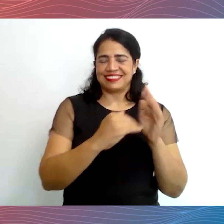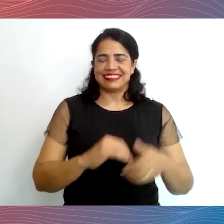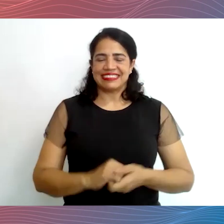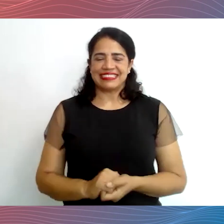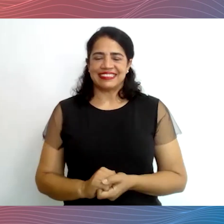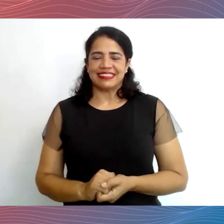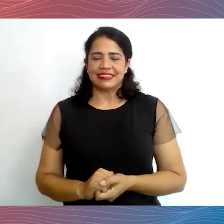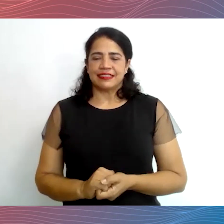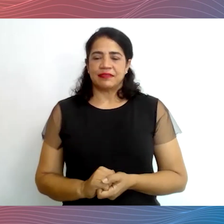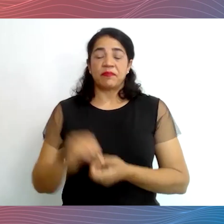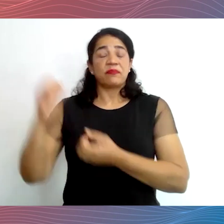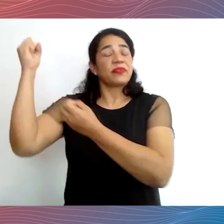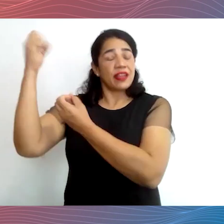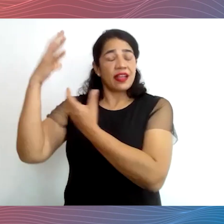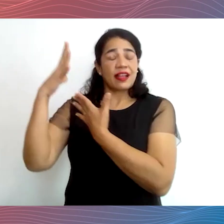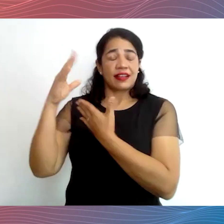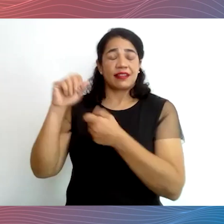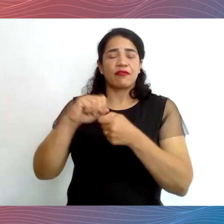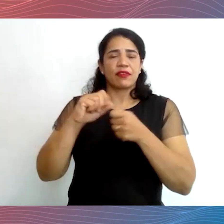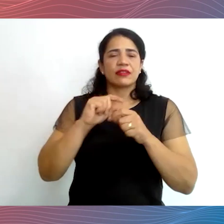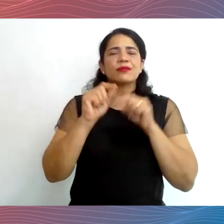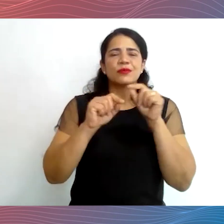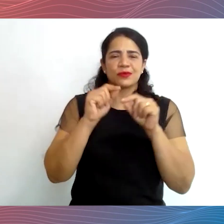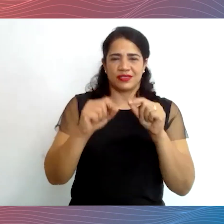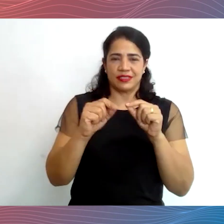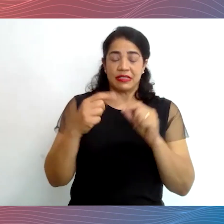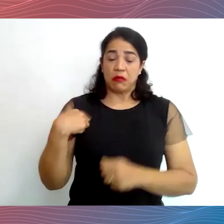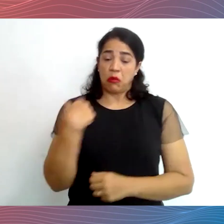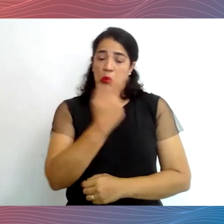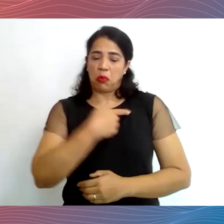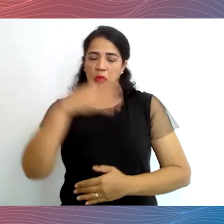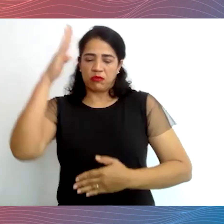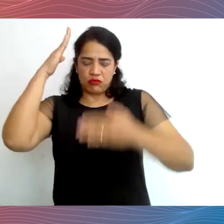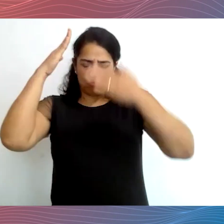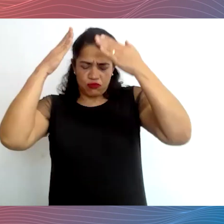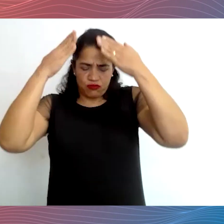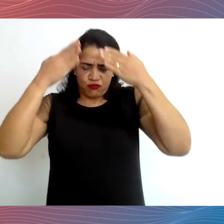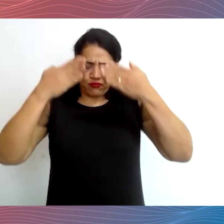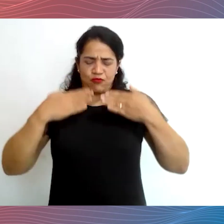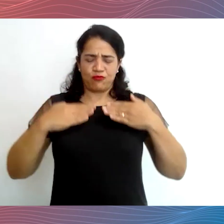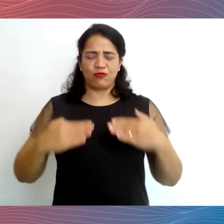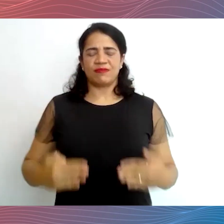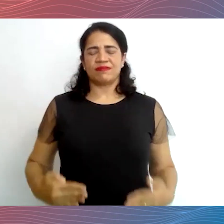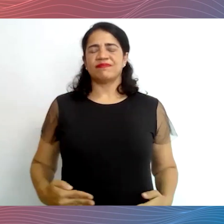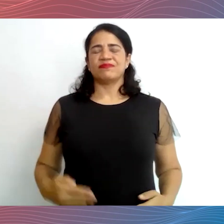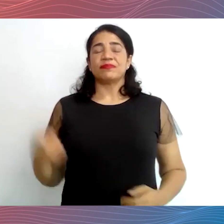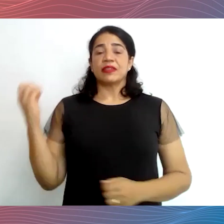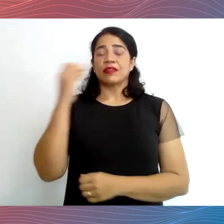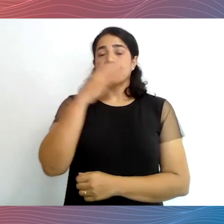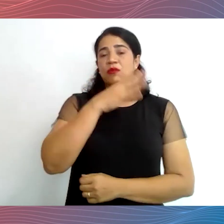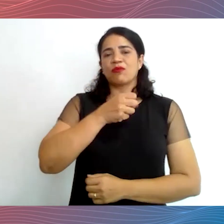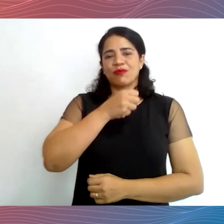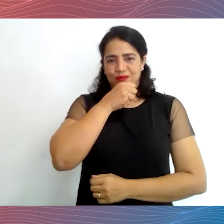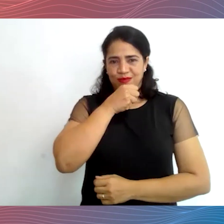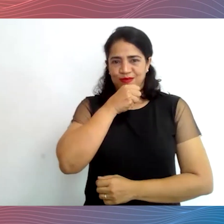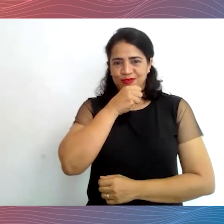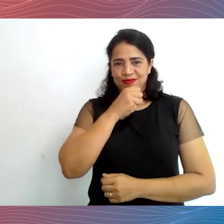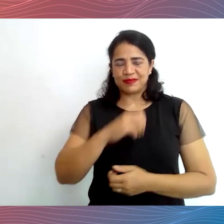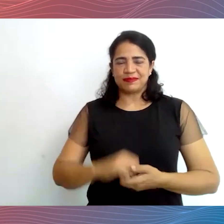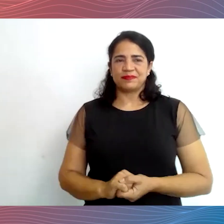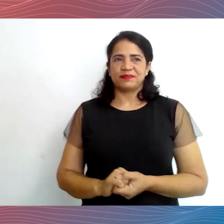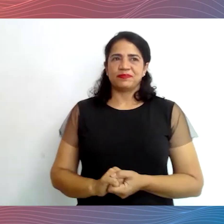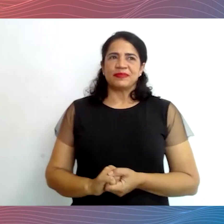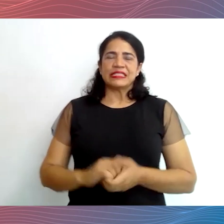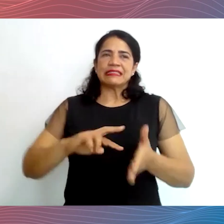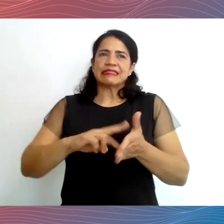faz com que você se revista do novo homem. O que é revestir-se do novo homem? Você deixou